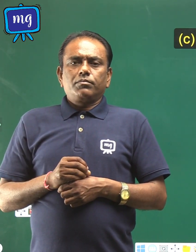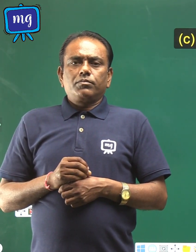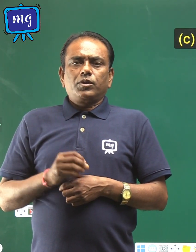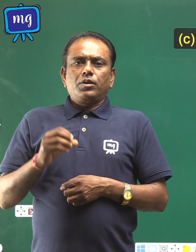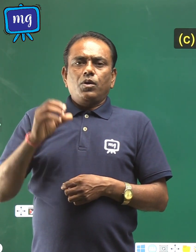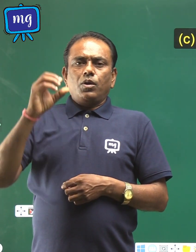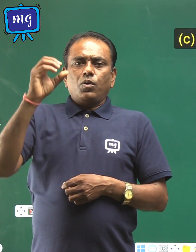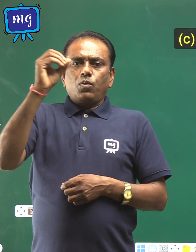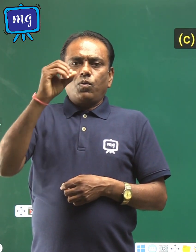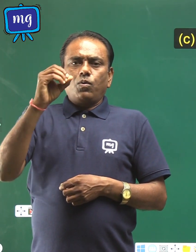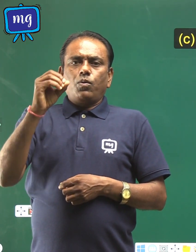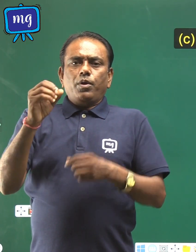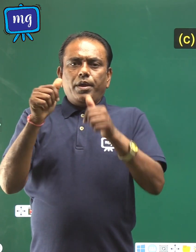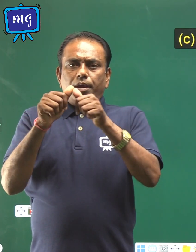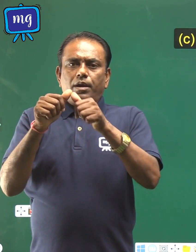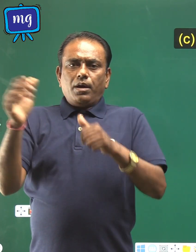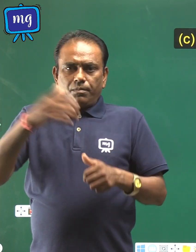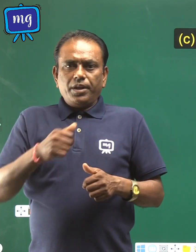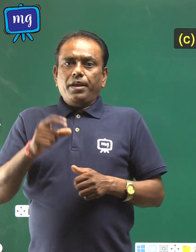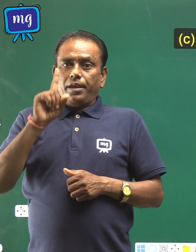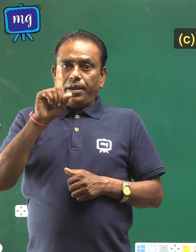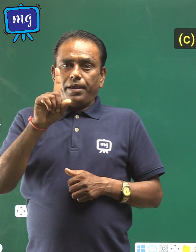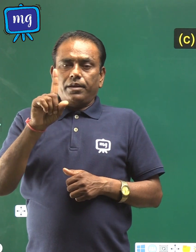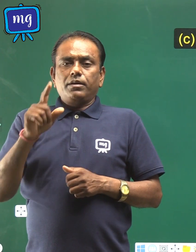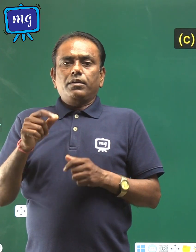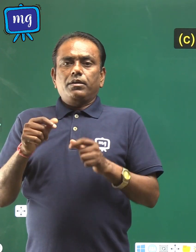ओ ए हमने एक किरण खींची,